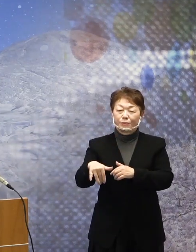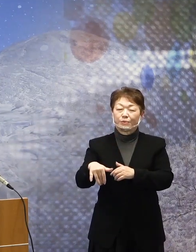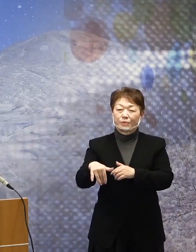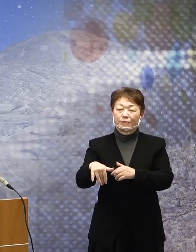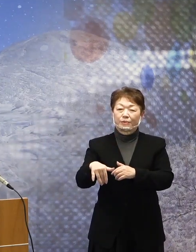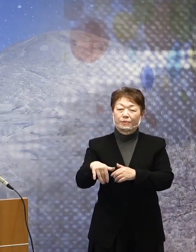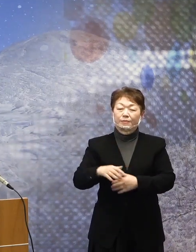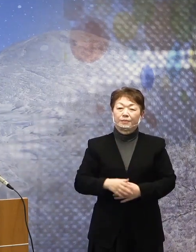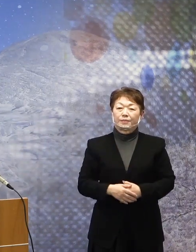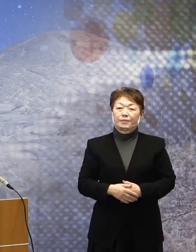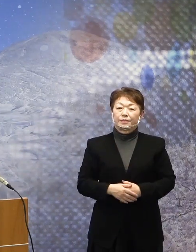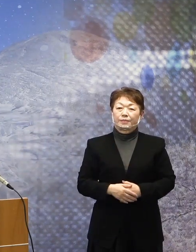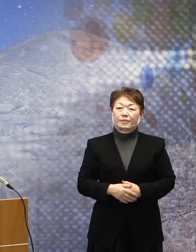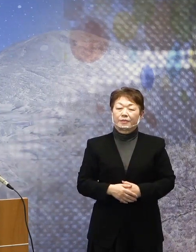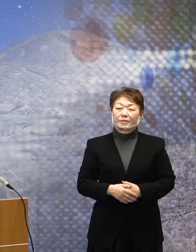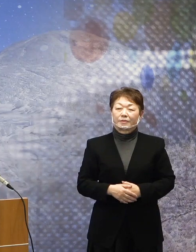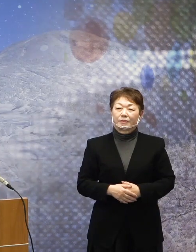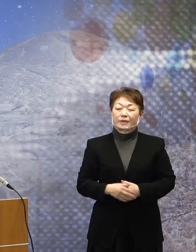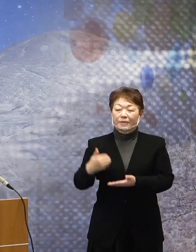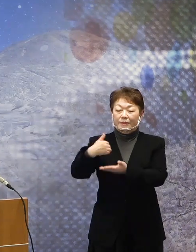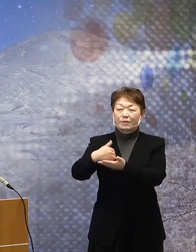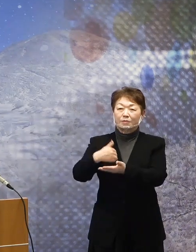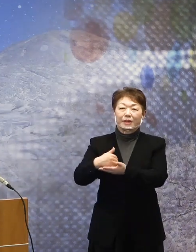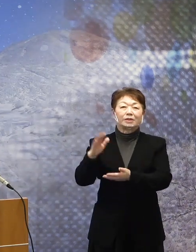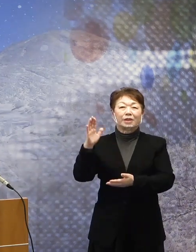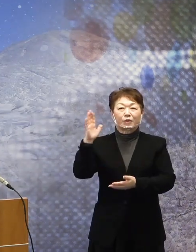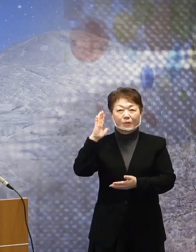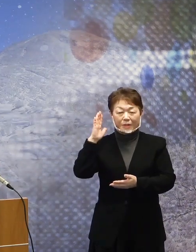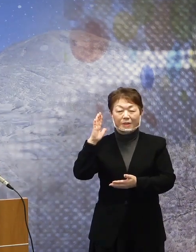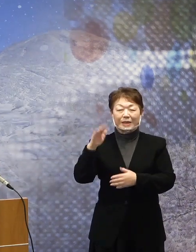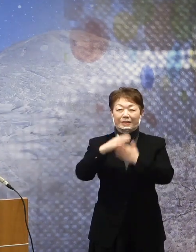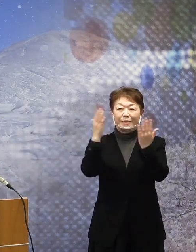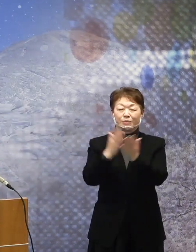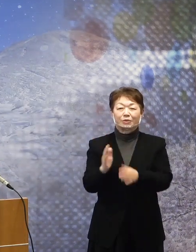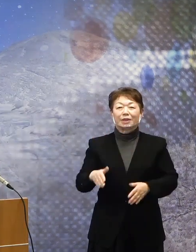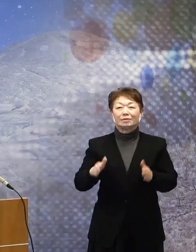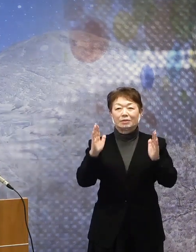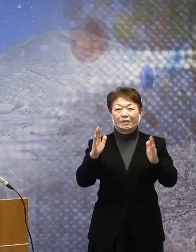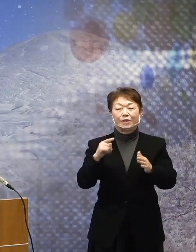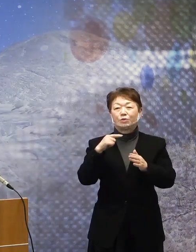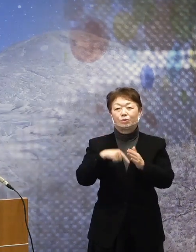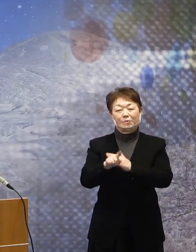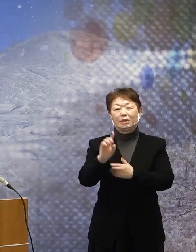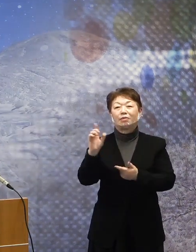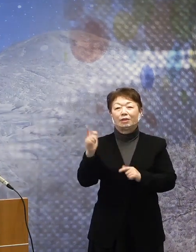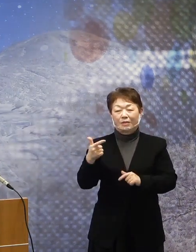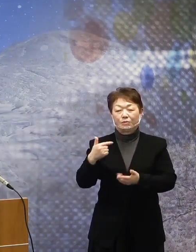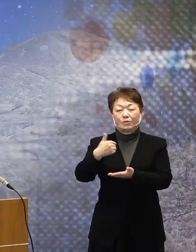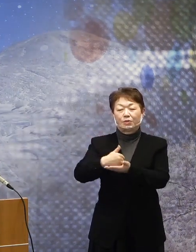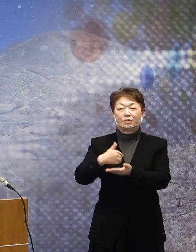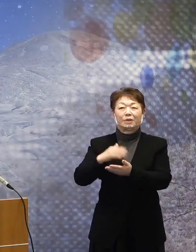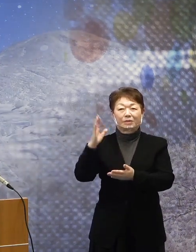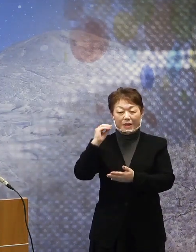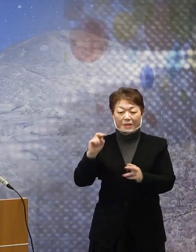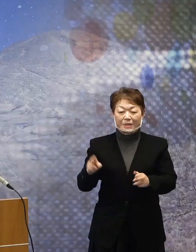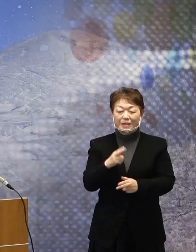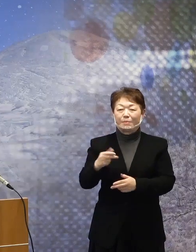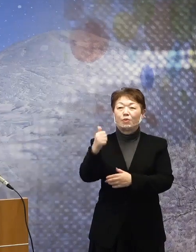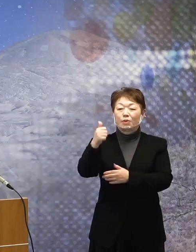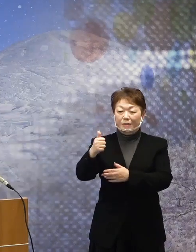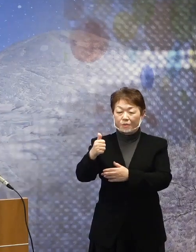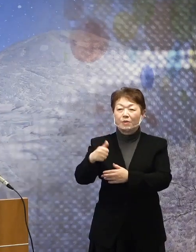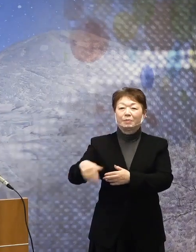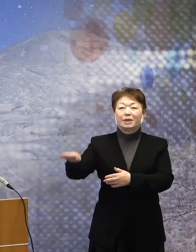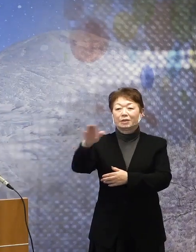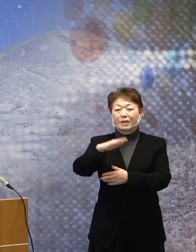程度まあ、感触の部分でですね、まあ、もろ手を挙げて賛同しますよという状況ではないという状況、ただ専門家の皆さんにお話をお伺いし